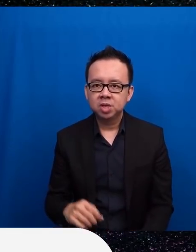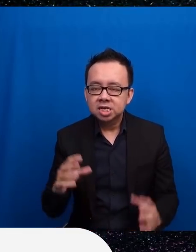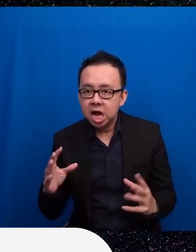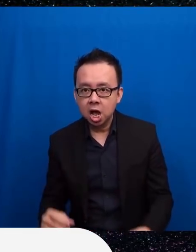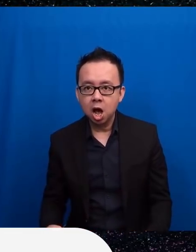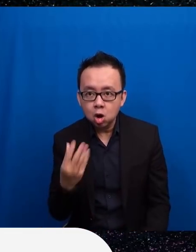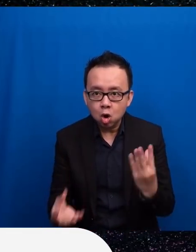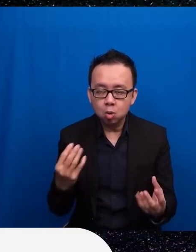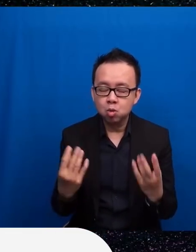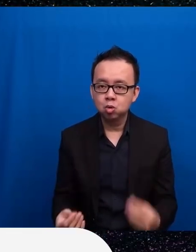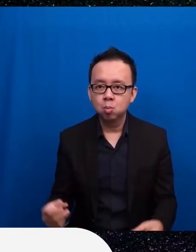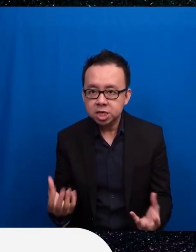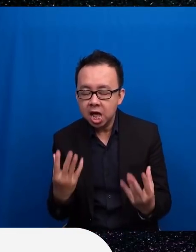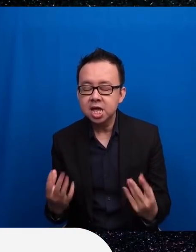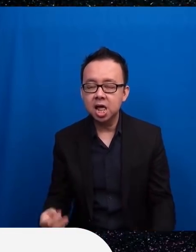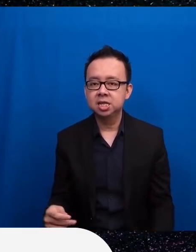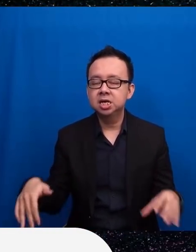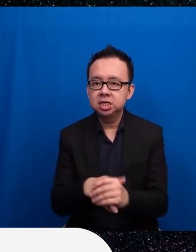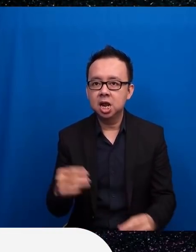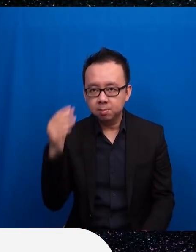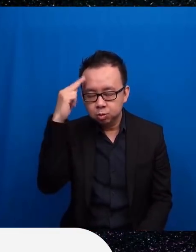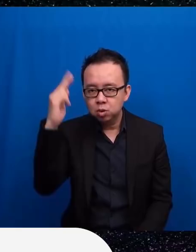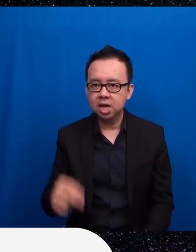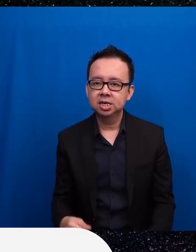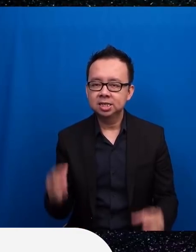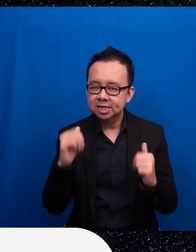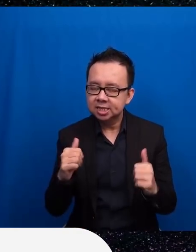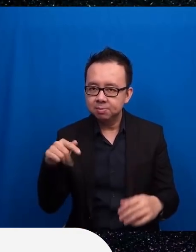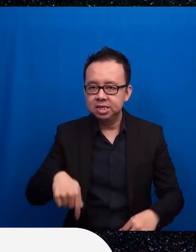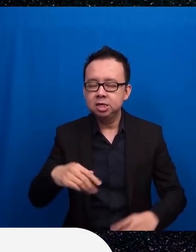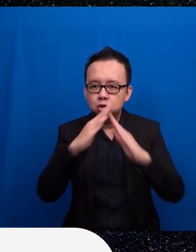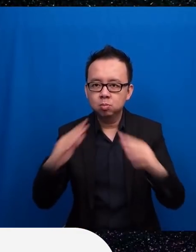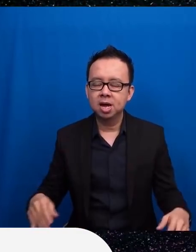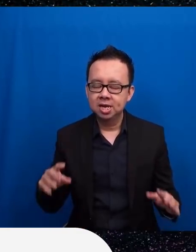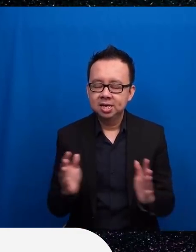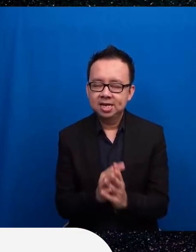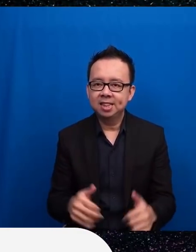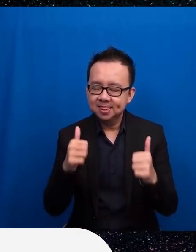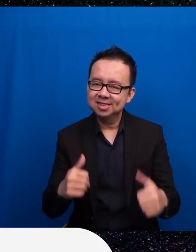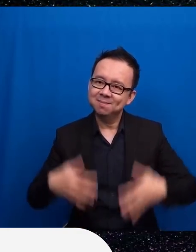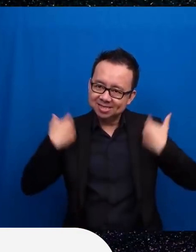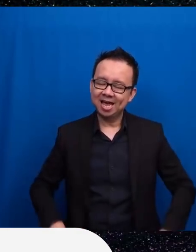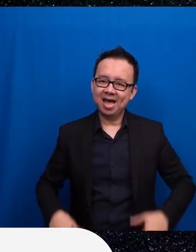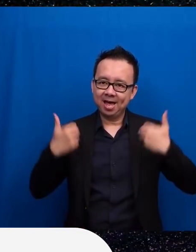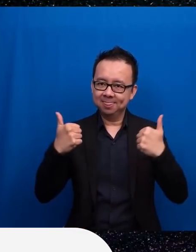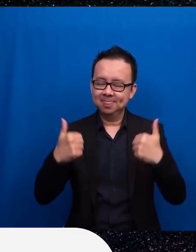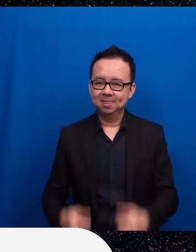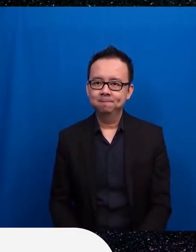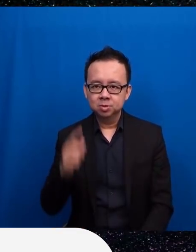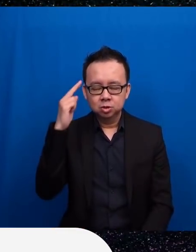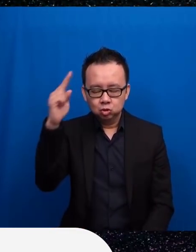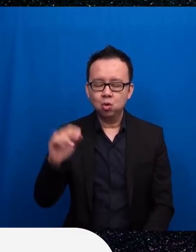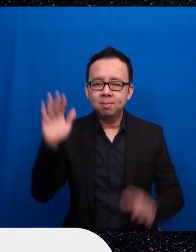tetap menyala-nyala bagi Tuhan, tetaplah di rumah dan tetaplah sehat. Tuhan memberkati saudara